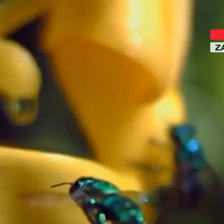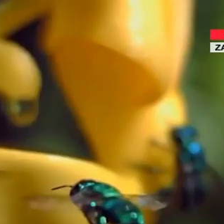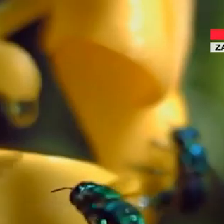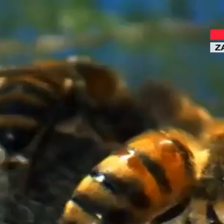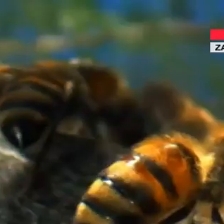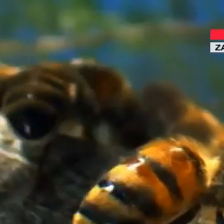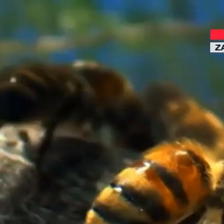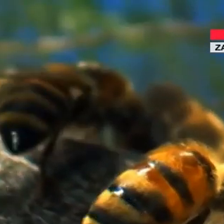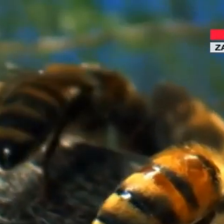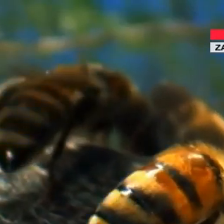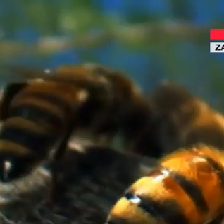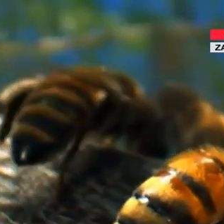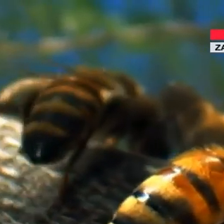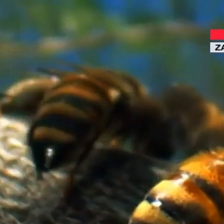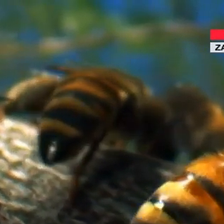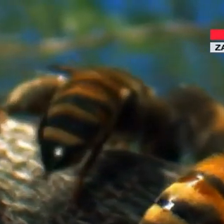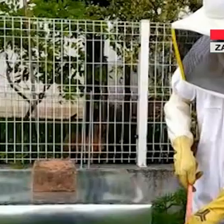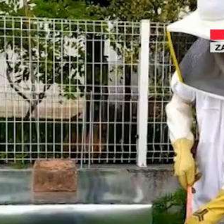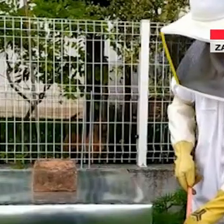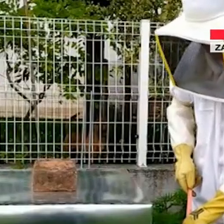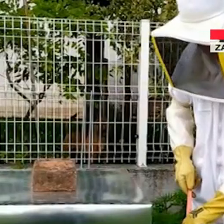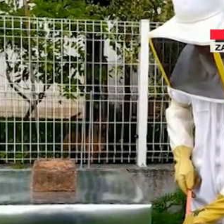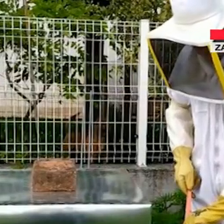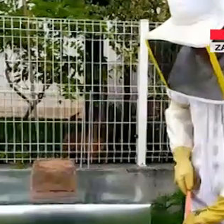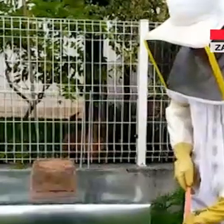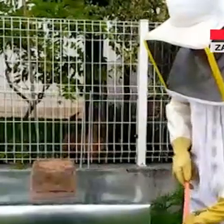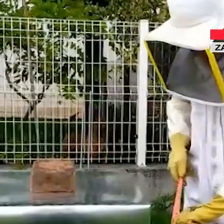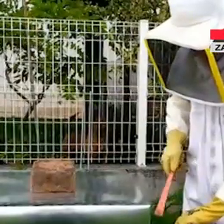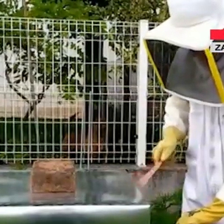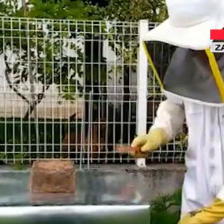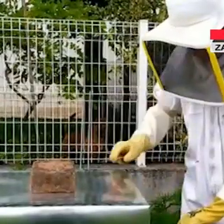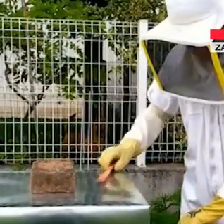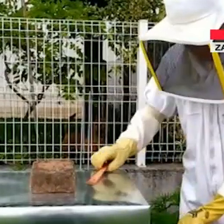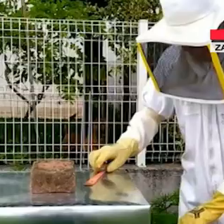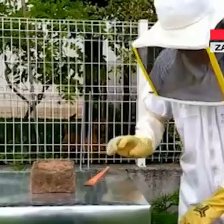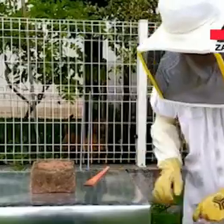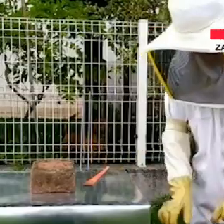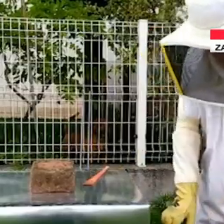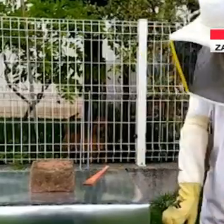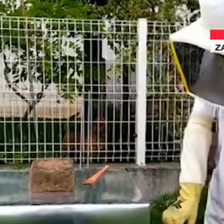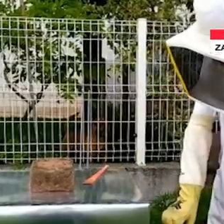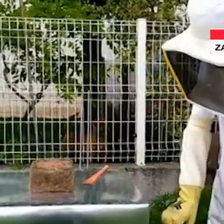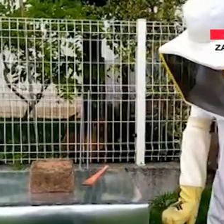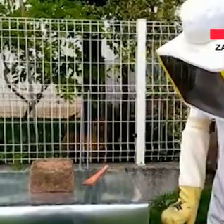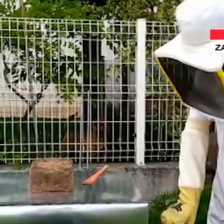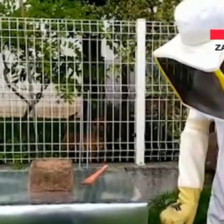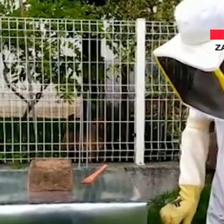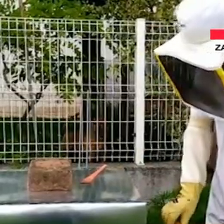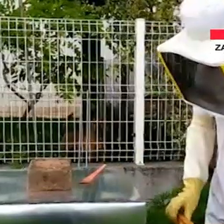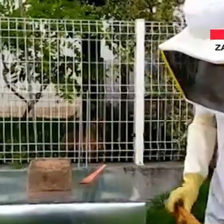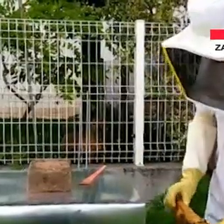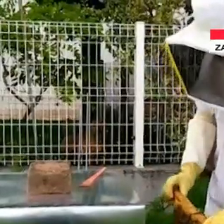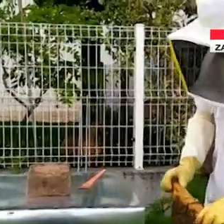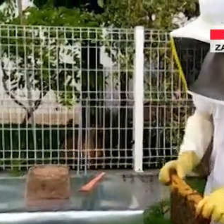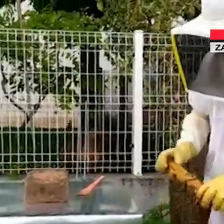in quantità. Tempo, passione, dedizione, ma anche tanta amarezza nell'ultimo periodo, perché Filippo ha subito